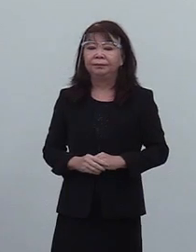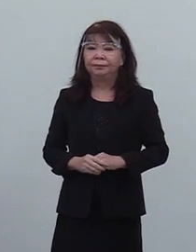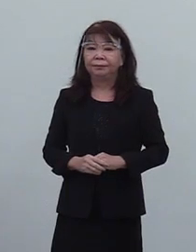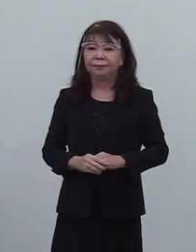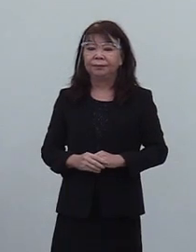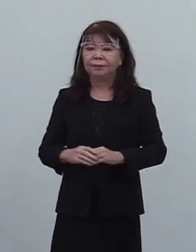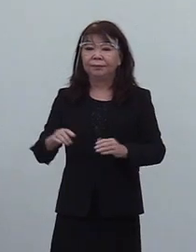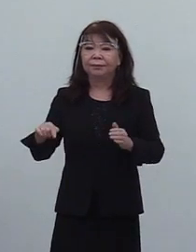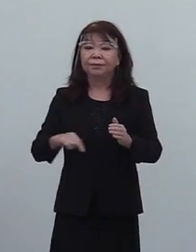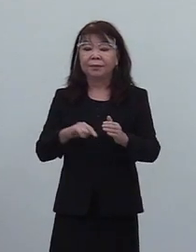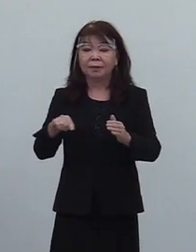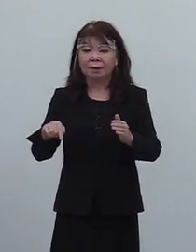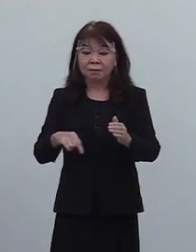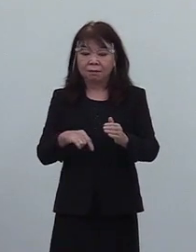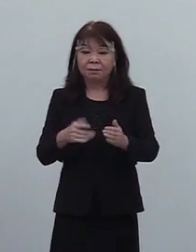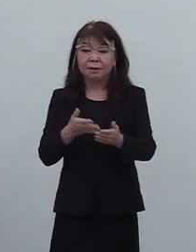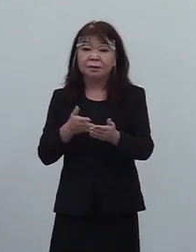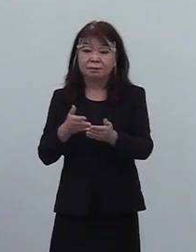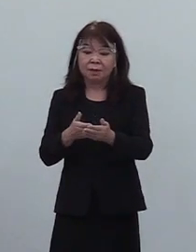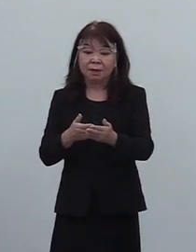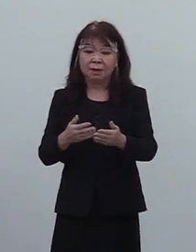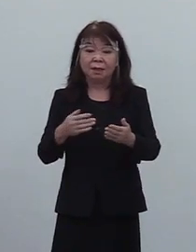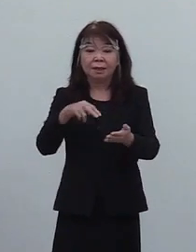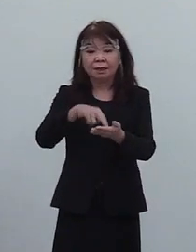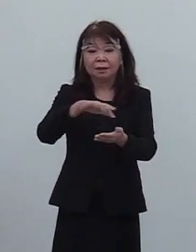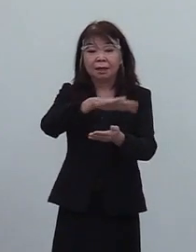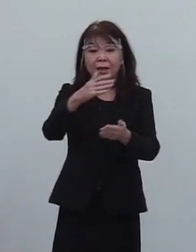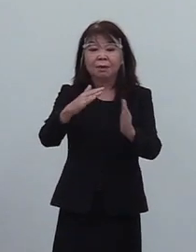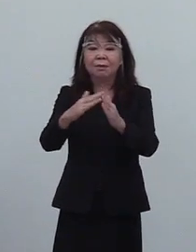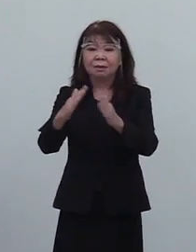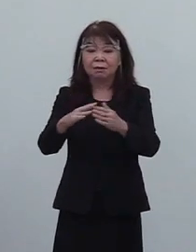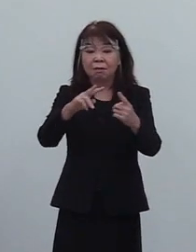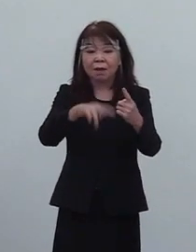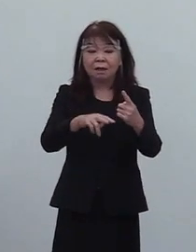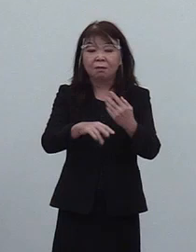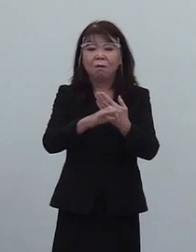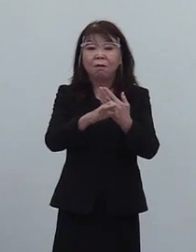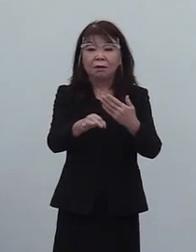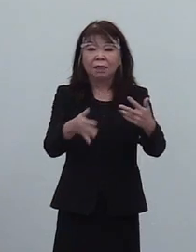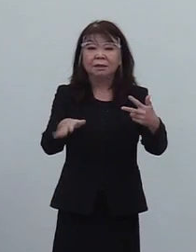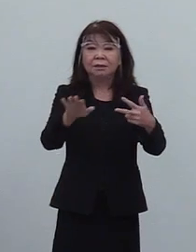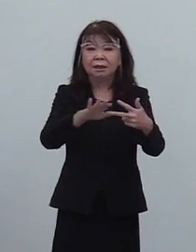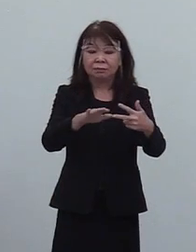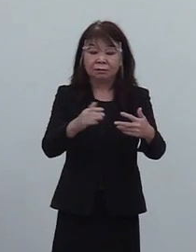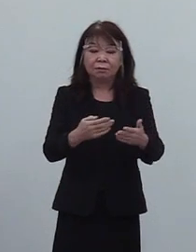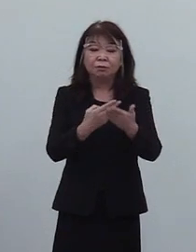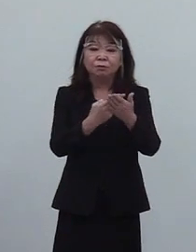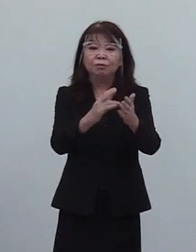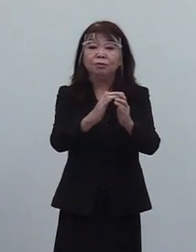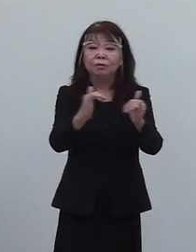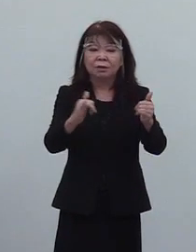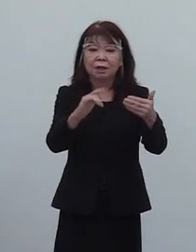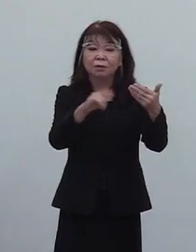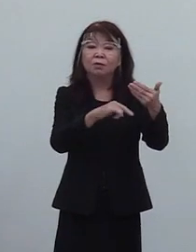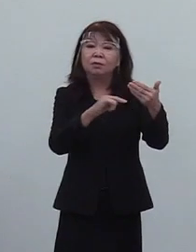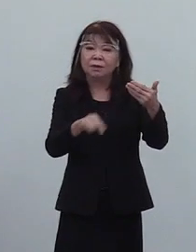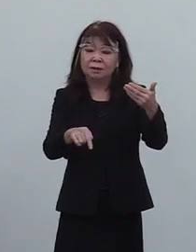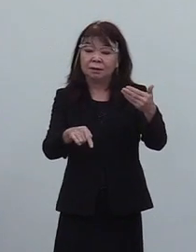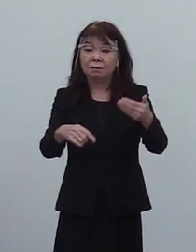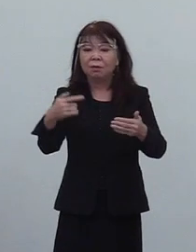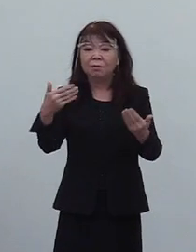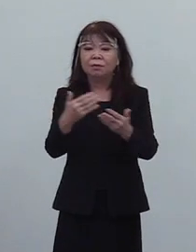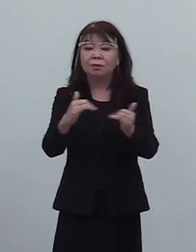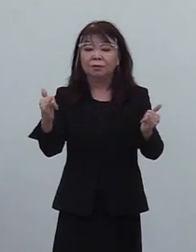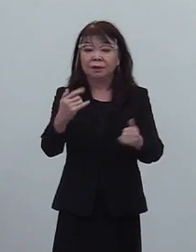ございますが、立山町の介護保健施設で入所者9名と職